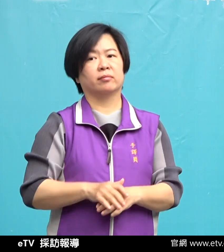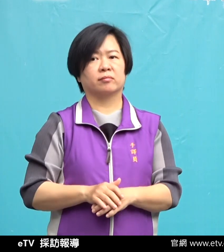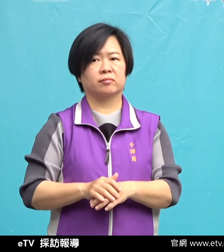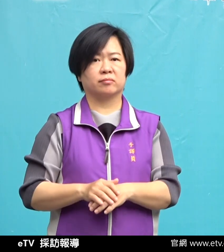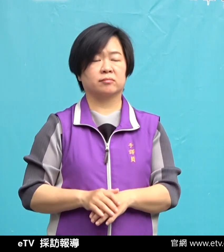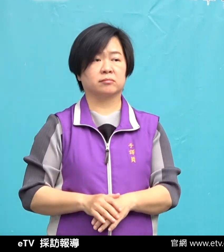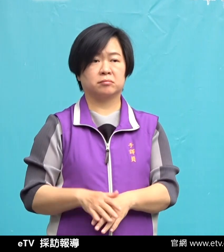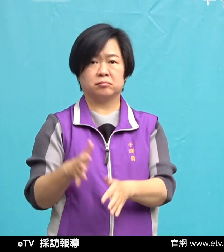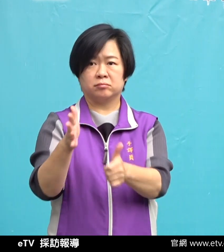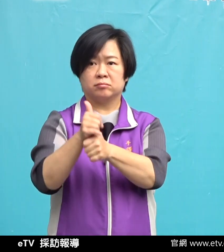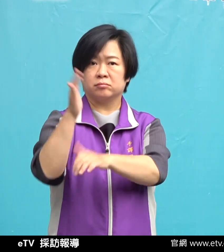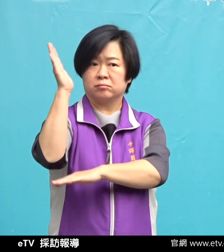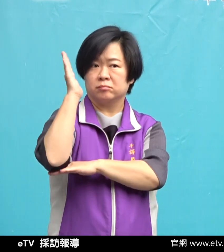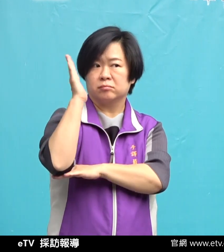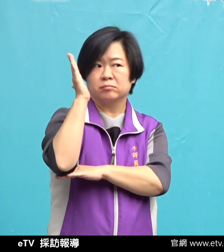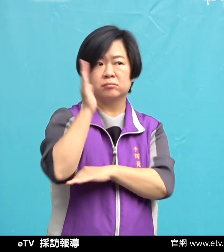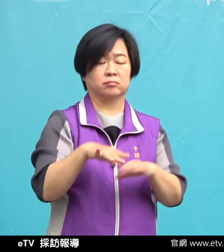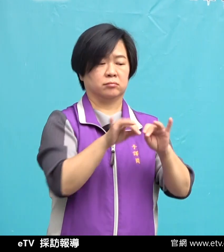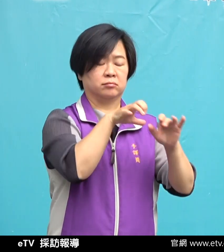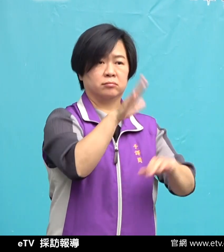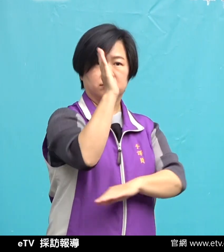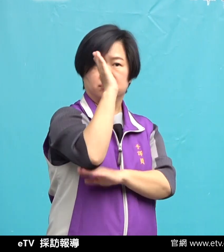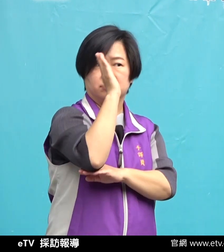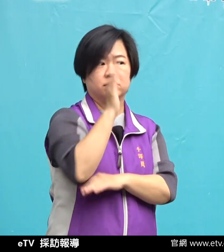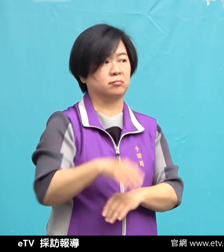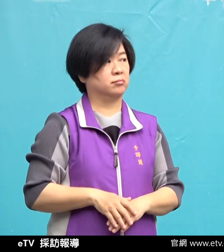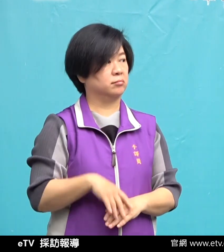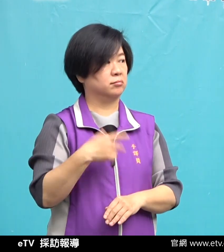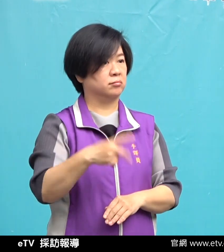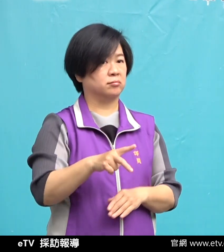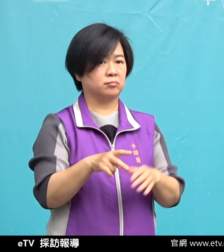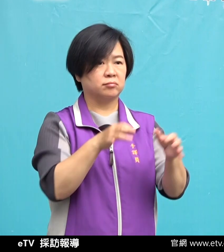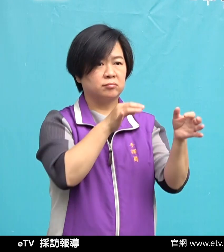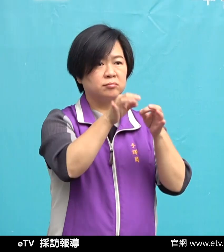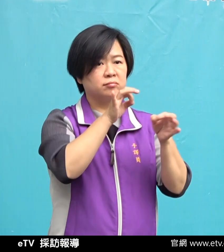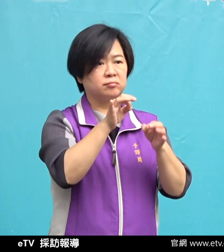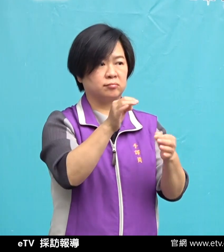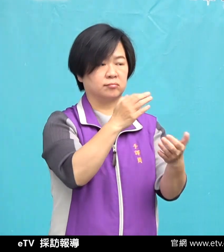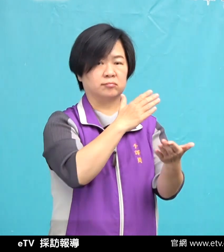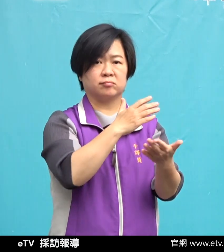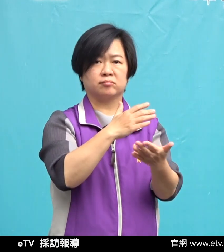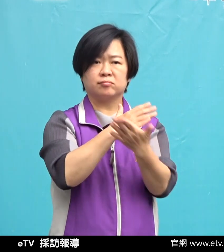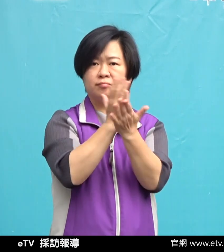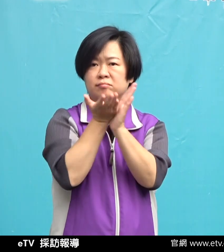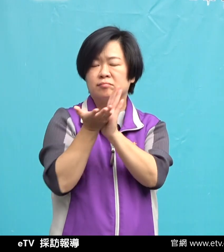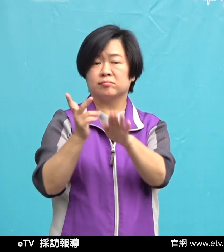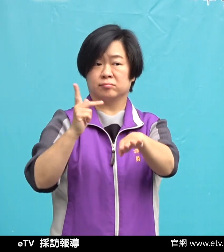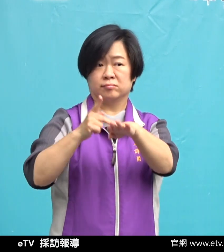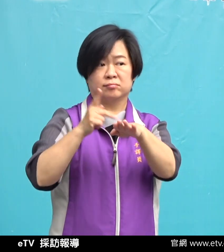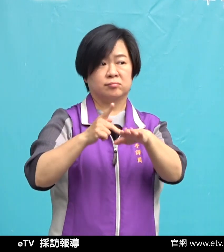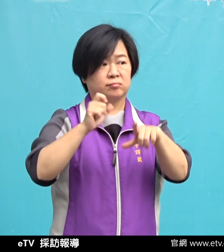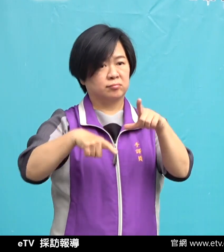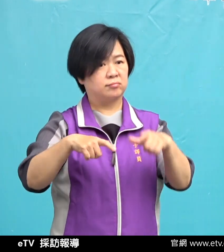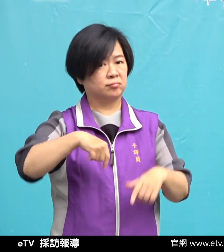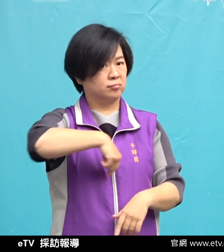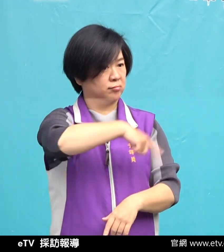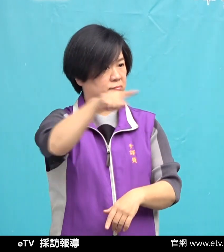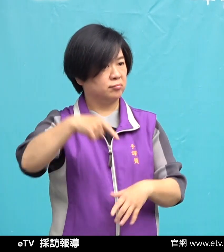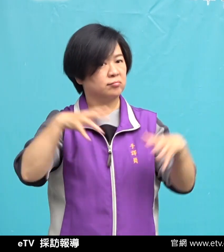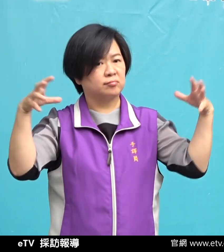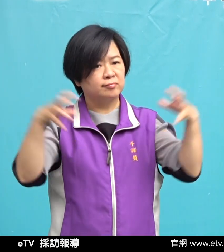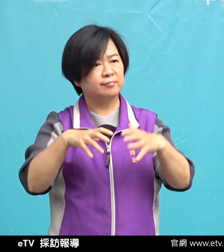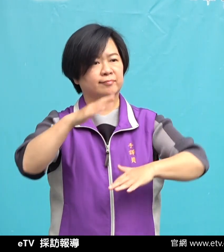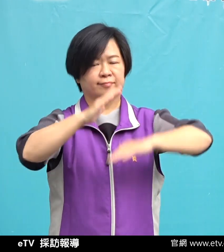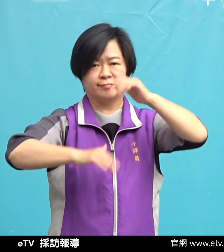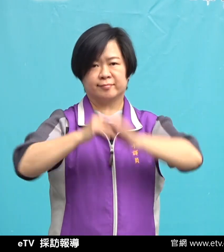政府跟地方政府，还有我们的商业界的朋友，我们科技界的朋友，大家一起